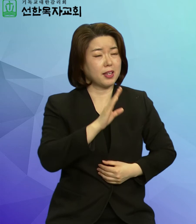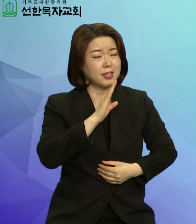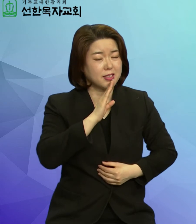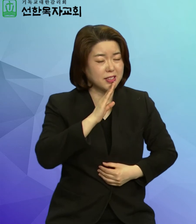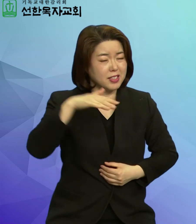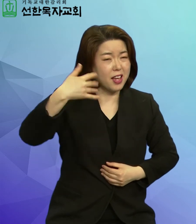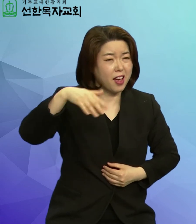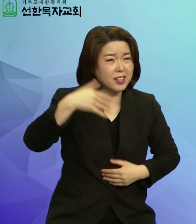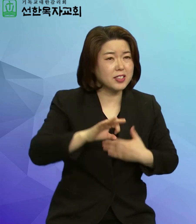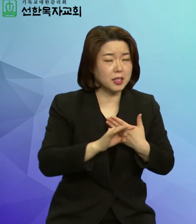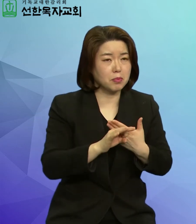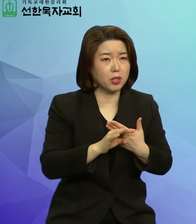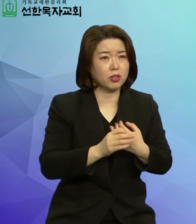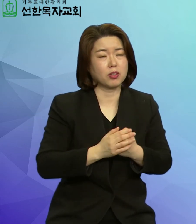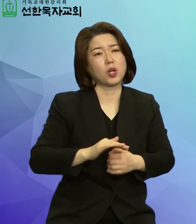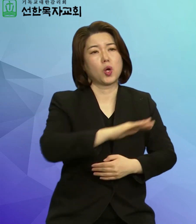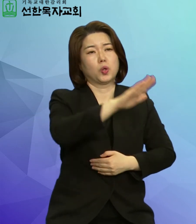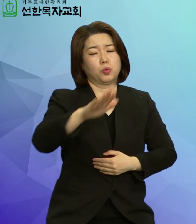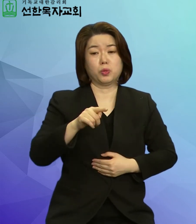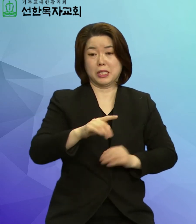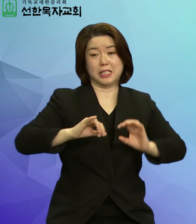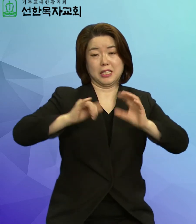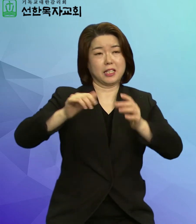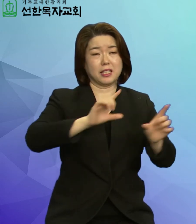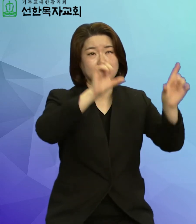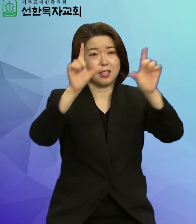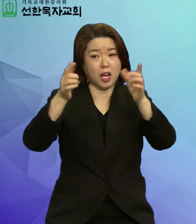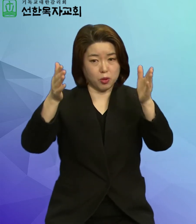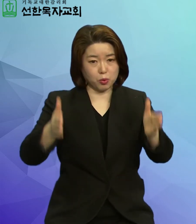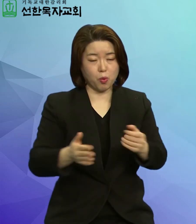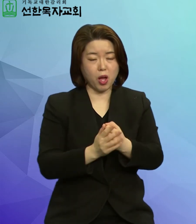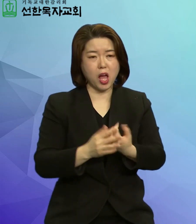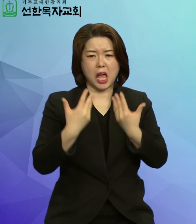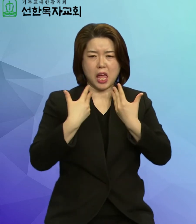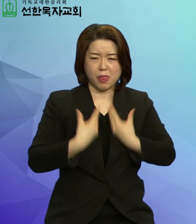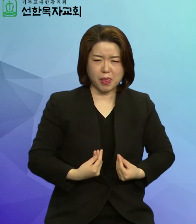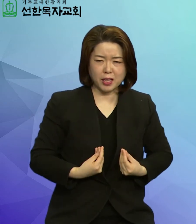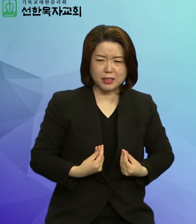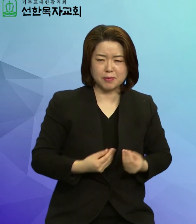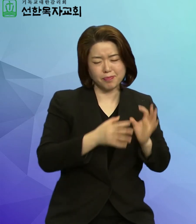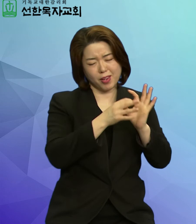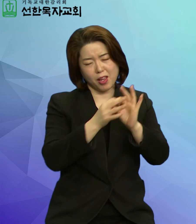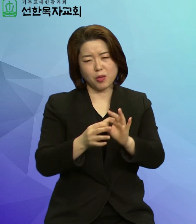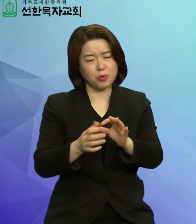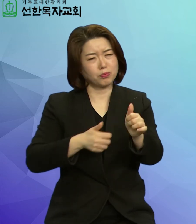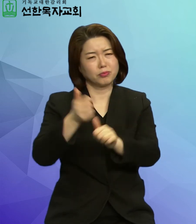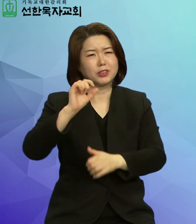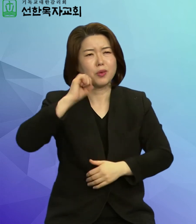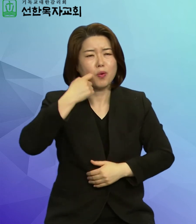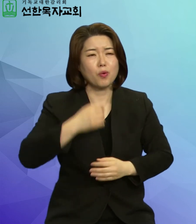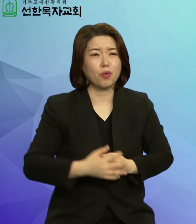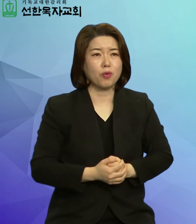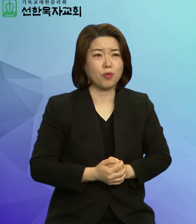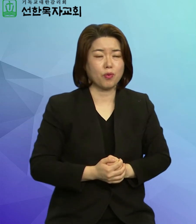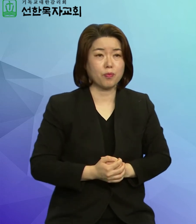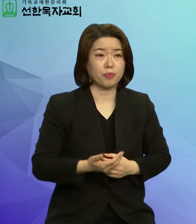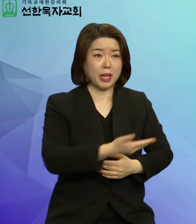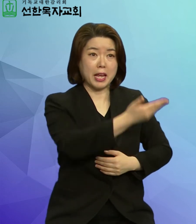여러분에게 이것이 실제가 아니면 우리는 이 세상 살아가는 동안 낙심해서 이길 수가